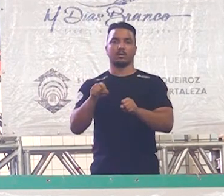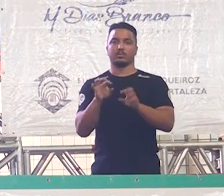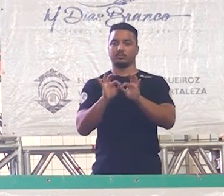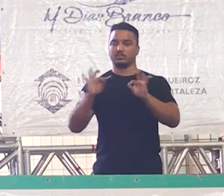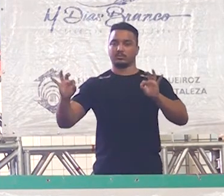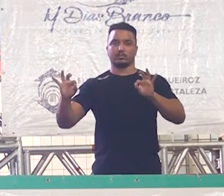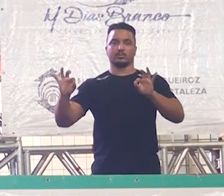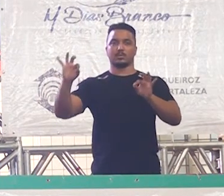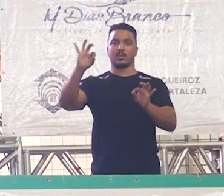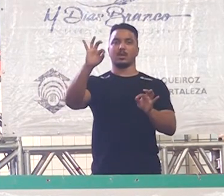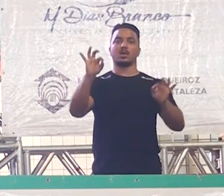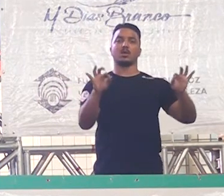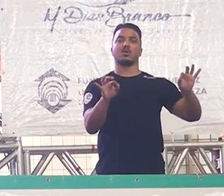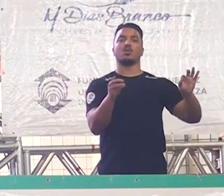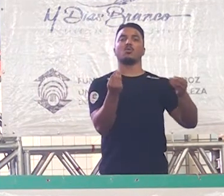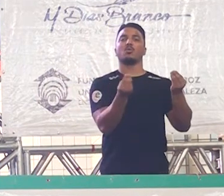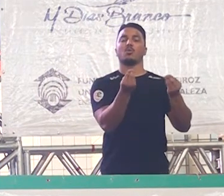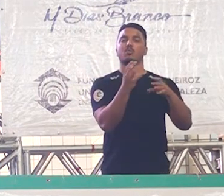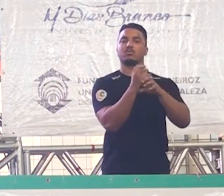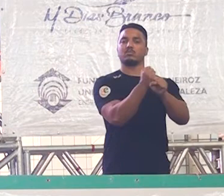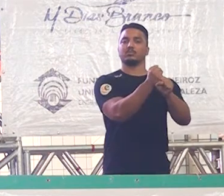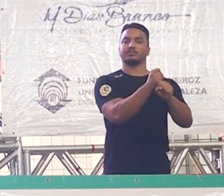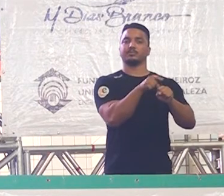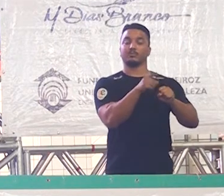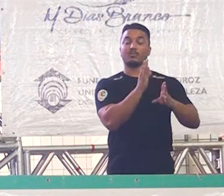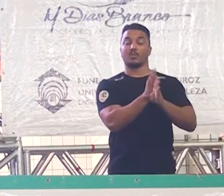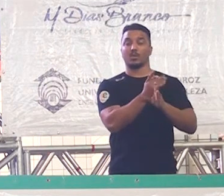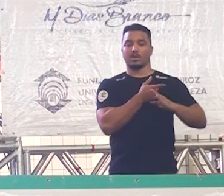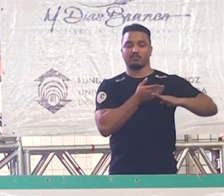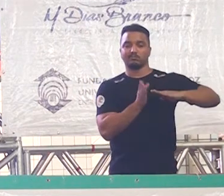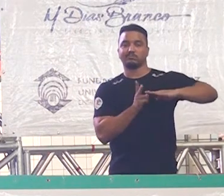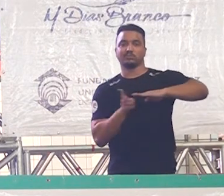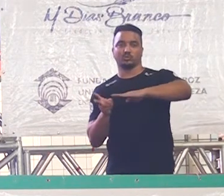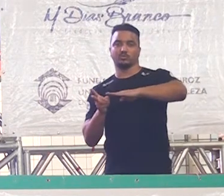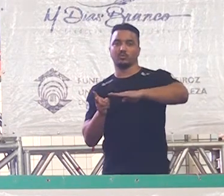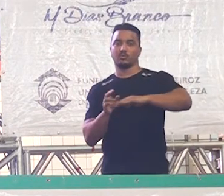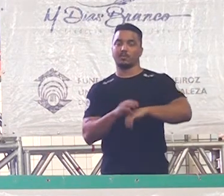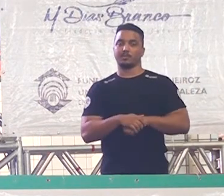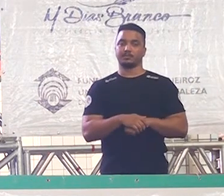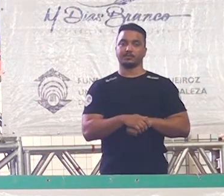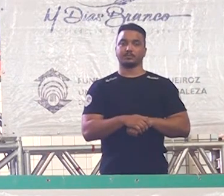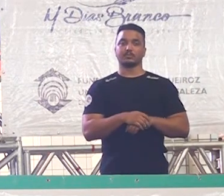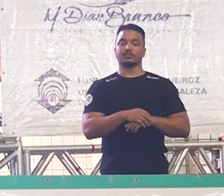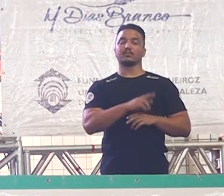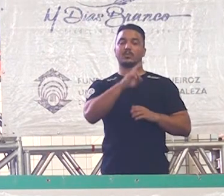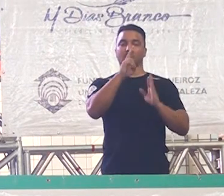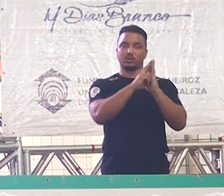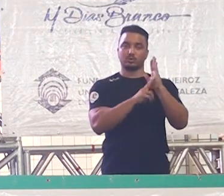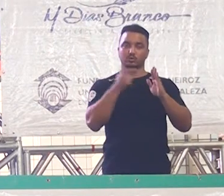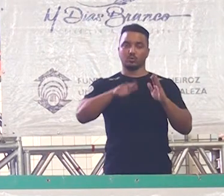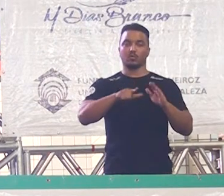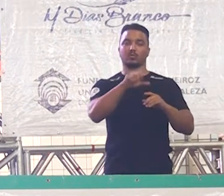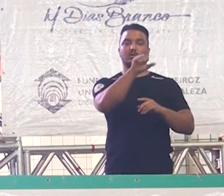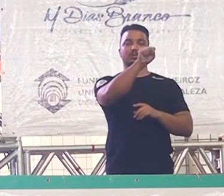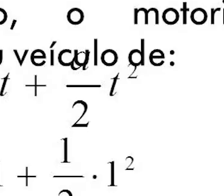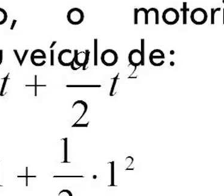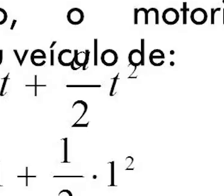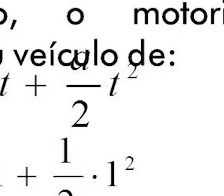a mais que o desatento andou enquanto acelerava. Regrinha do SAT de novo.